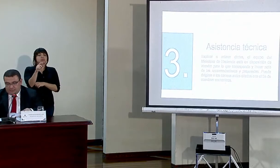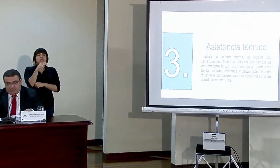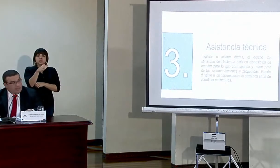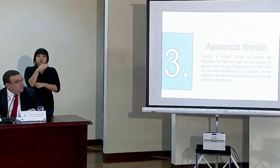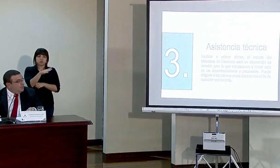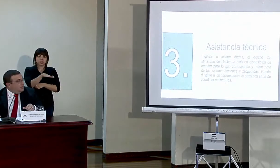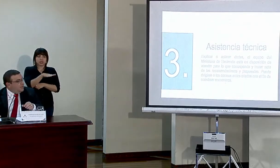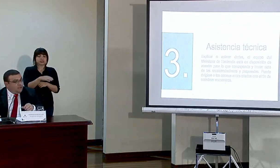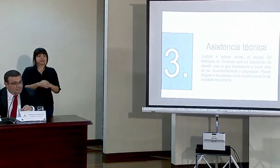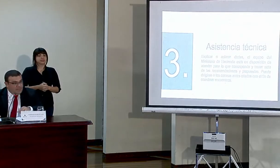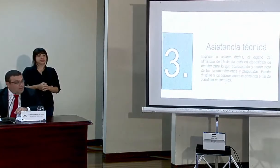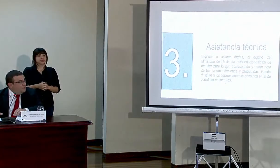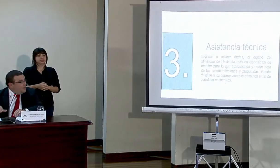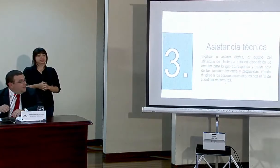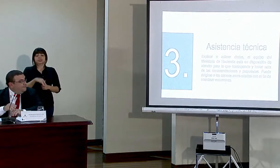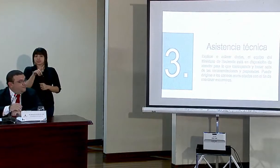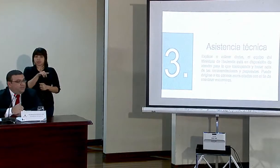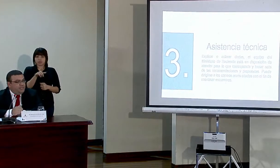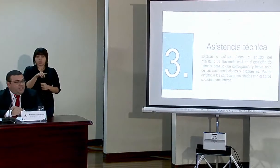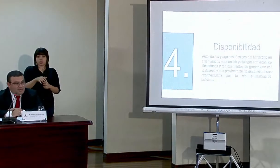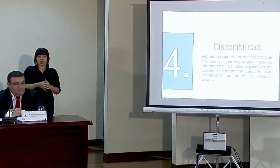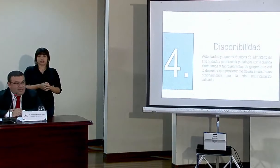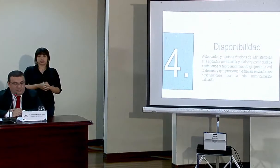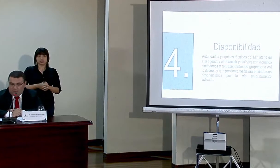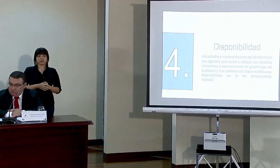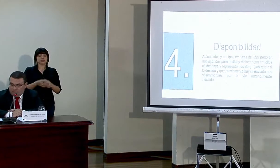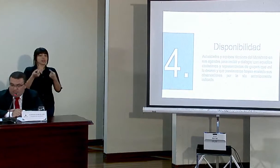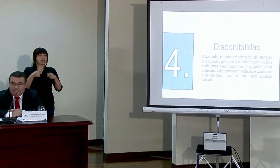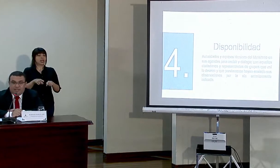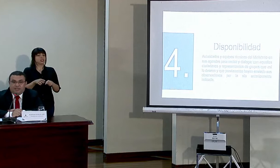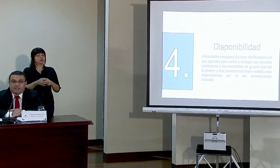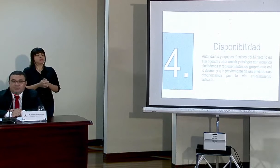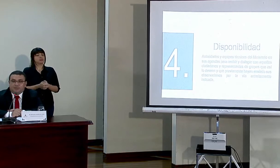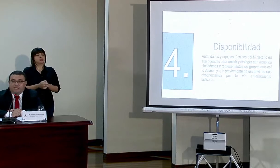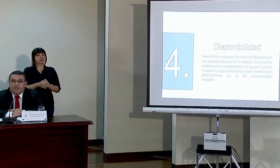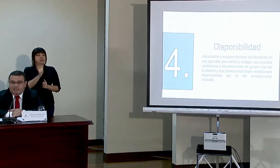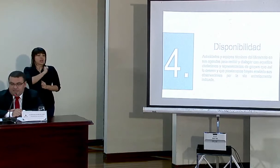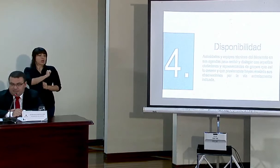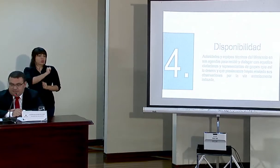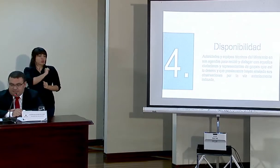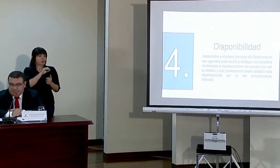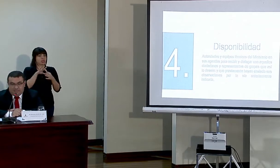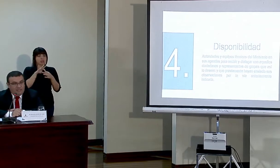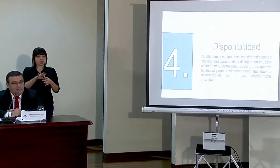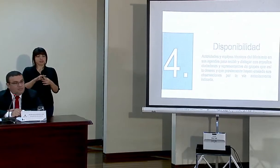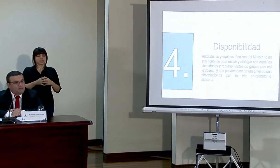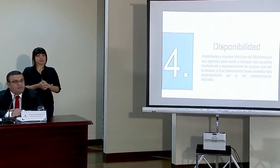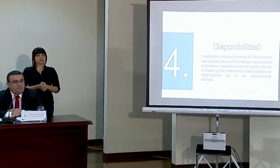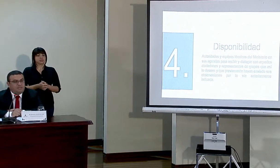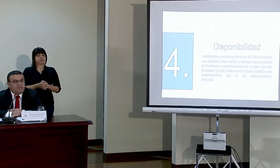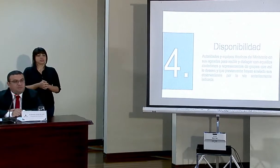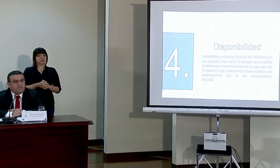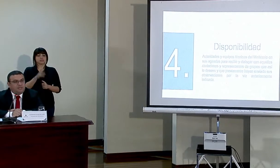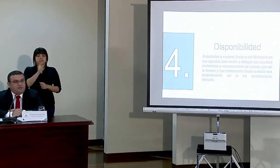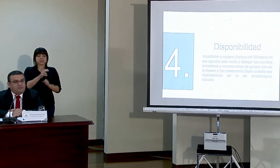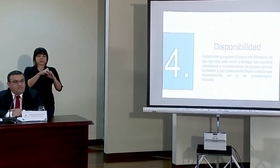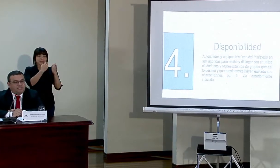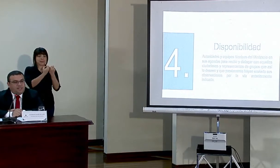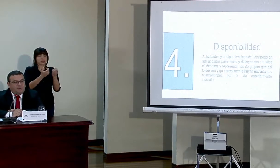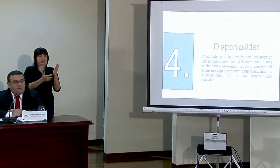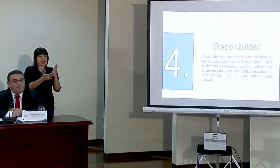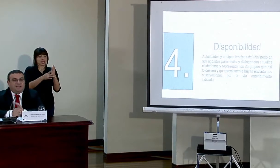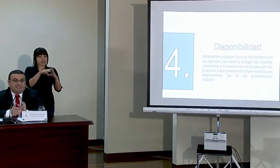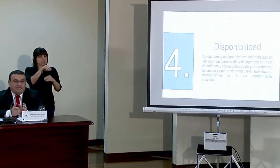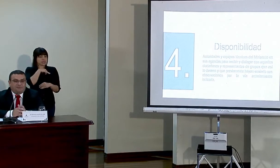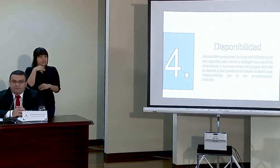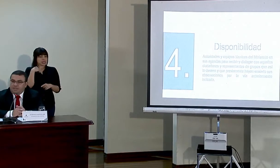consultas, al igual que en el caso de las autoridades y los mismos equipos técnicos del